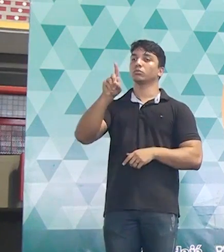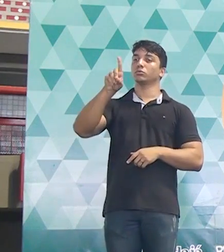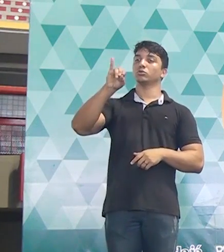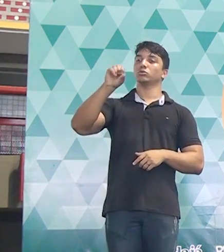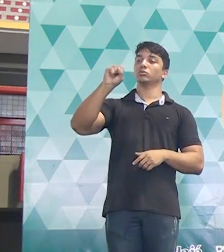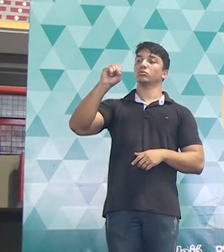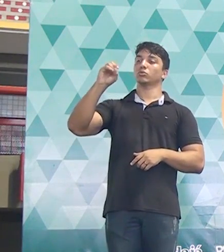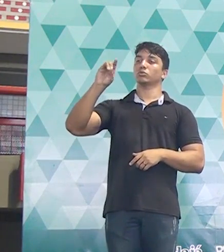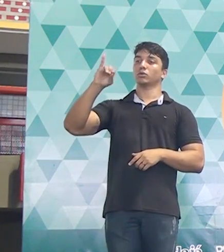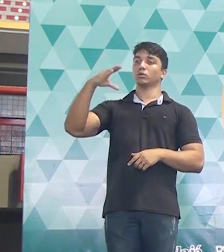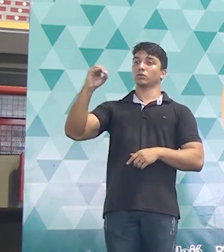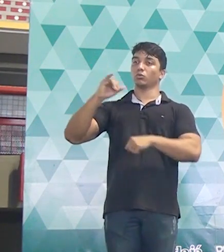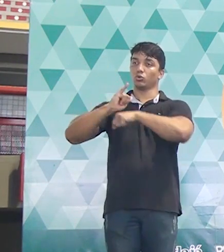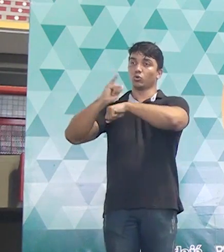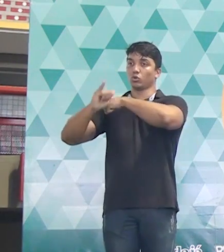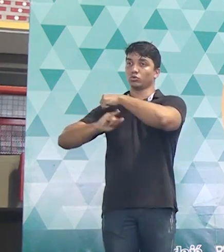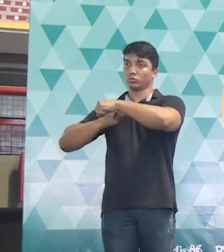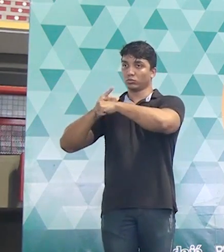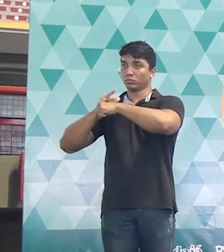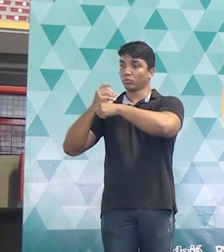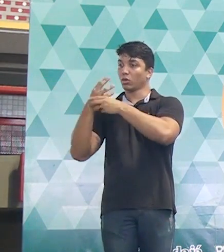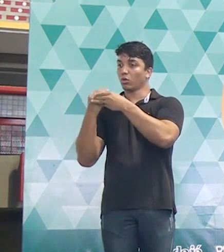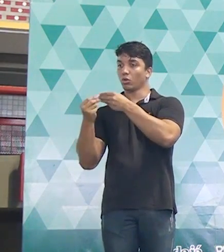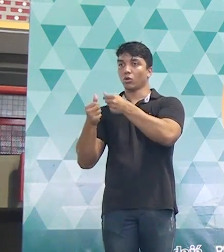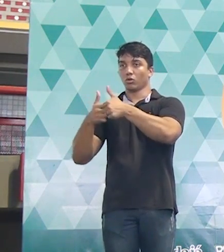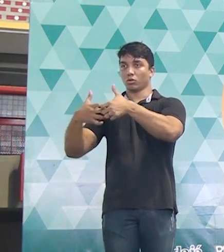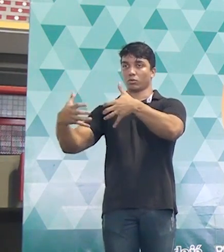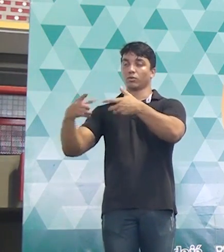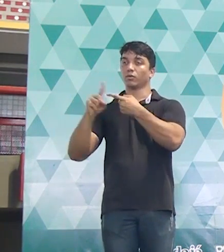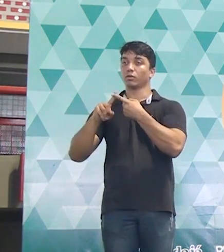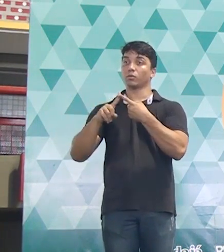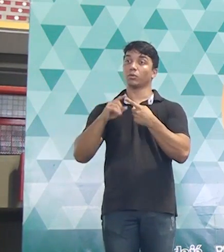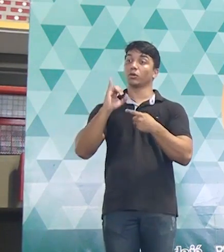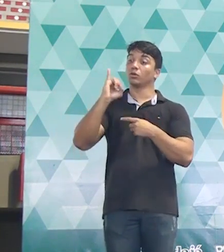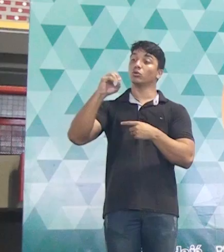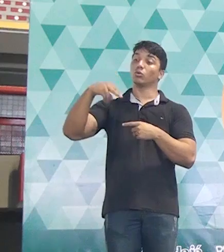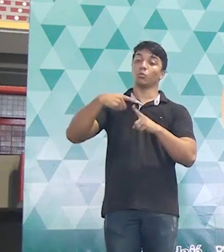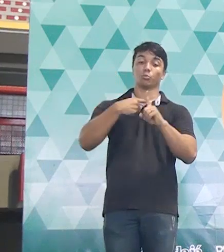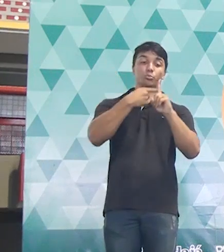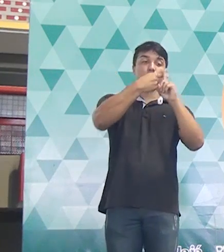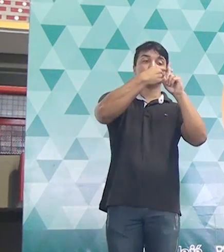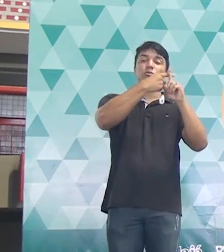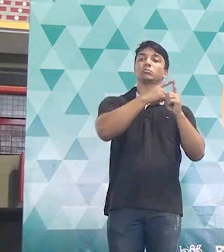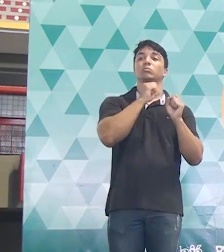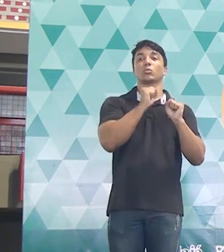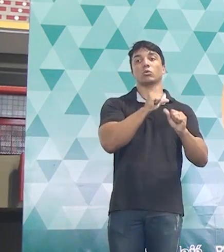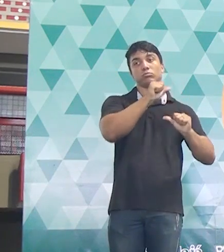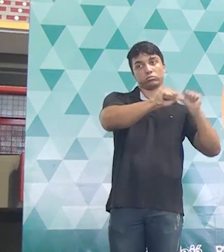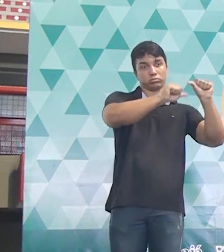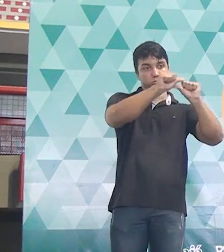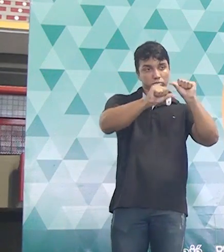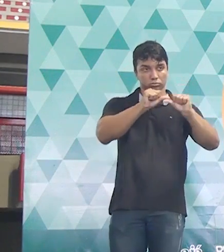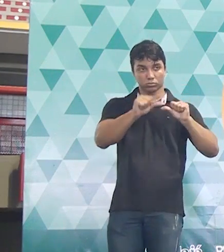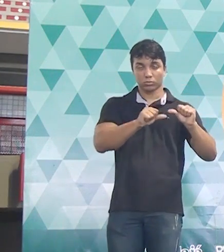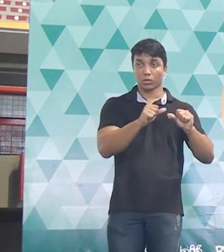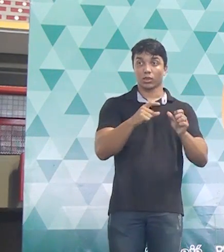dissociação iônica. A molécula quebra, liberando íons. O íon positivo varia de base para base,